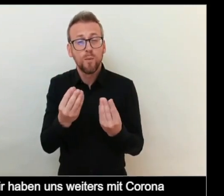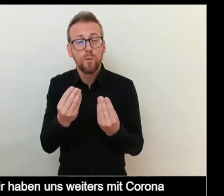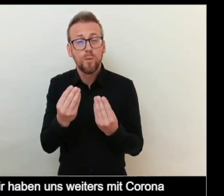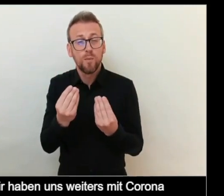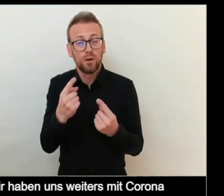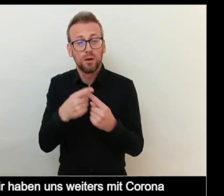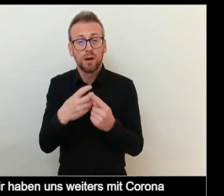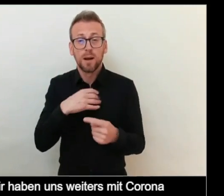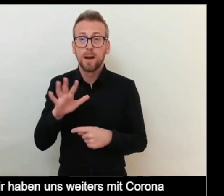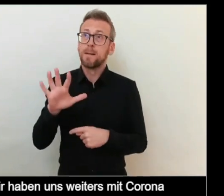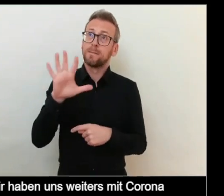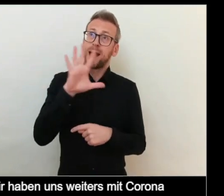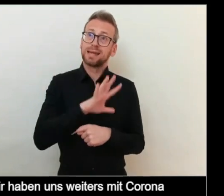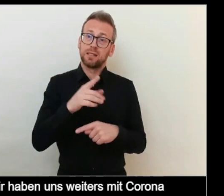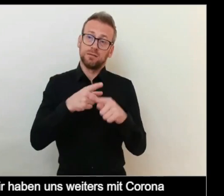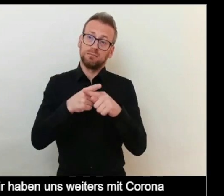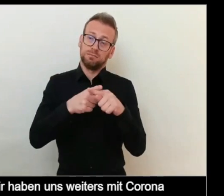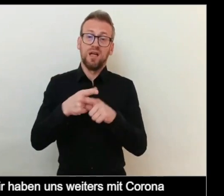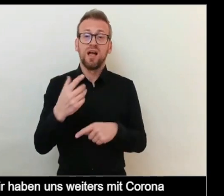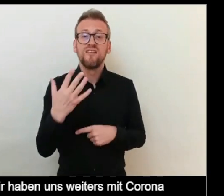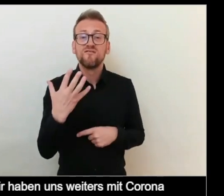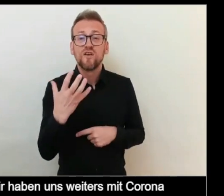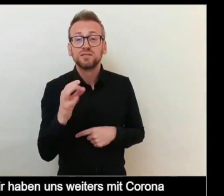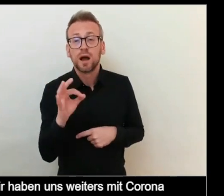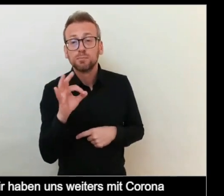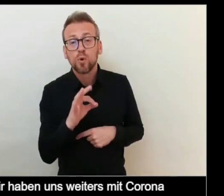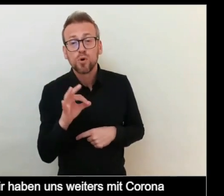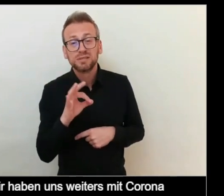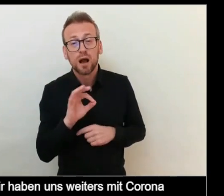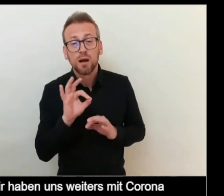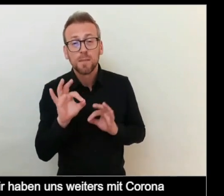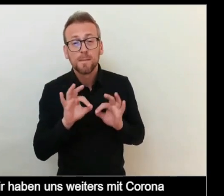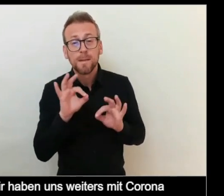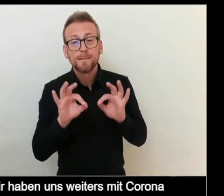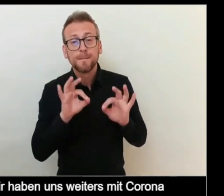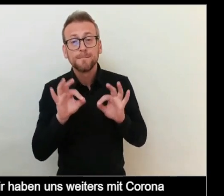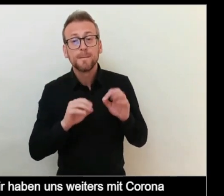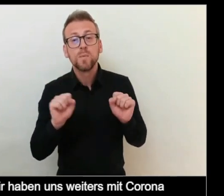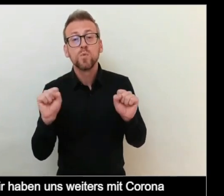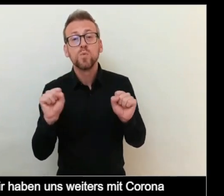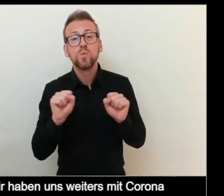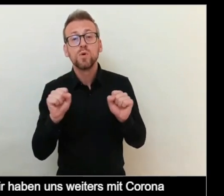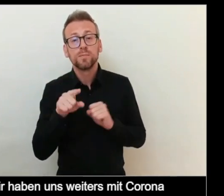sehr dynamischen Infektionsgeschehen, das wir in allen Bereichen erleben. Wir hatten jetzt heute in Bayern